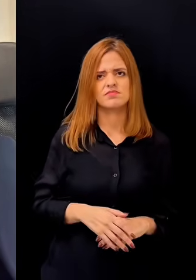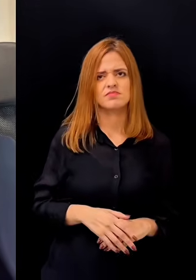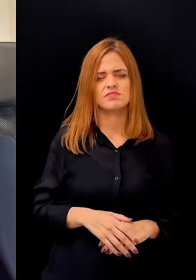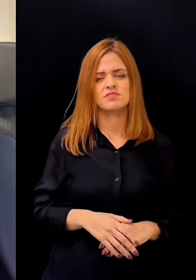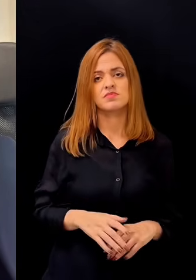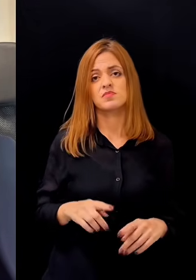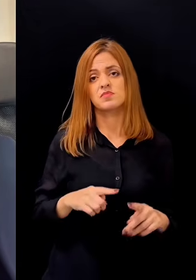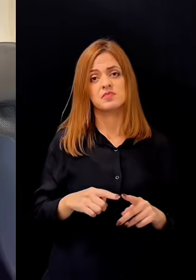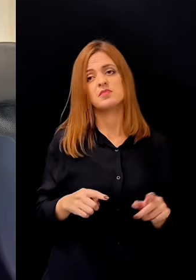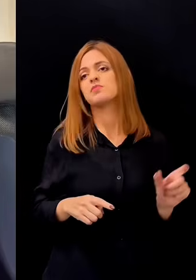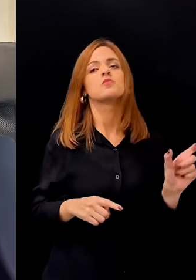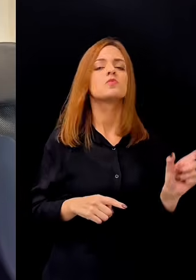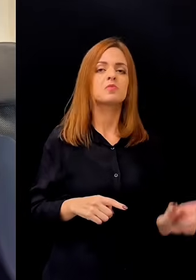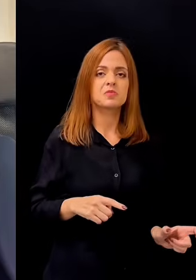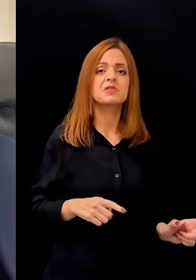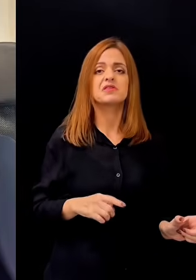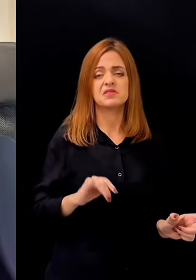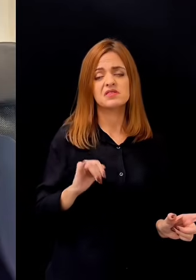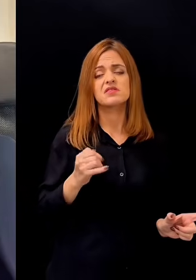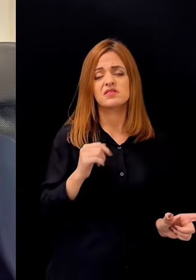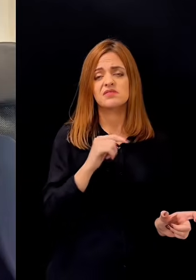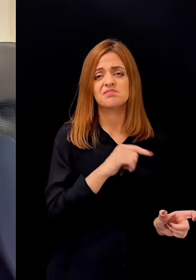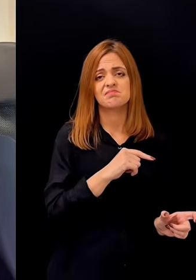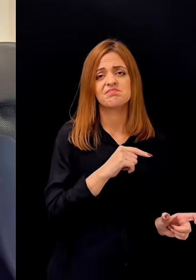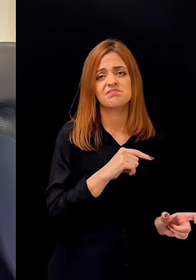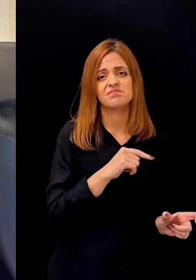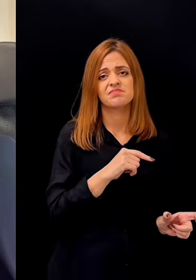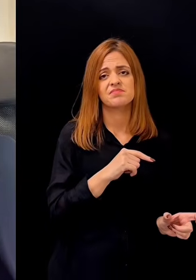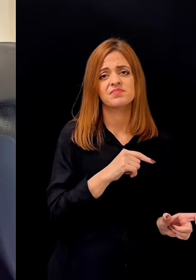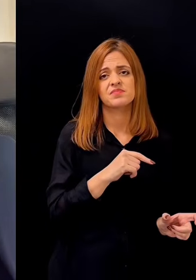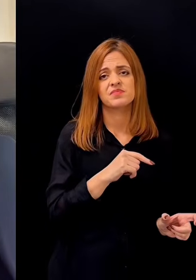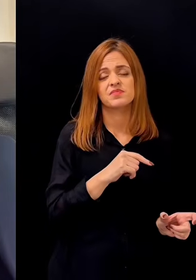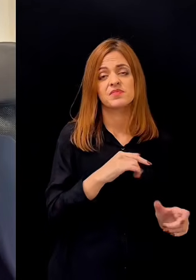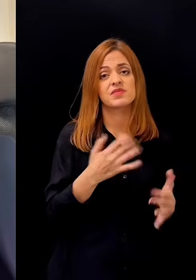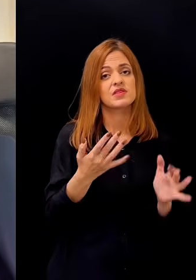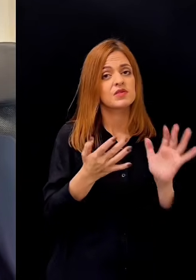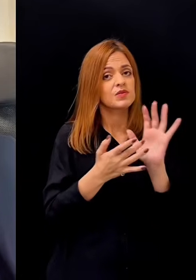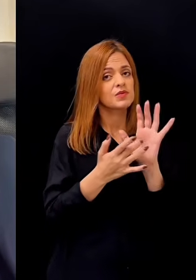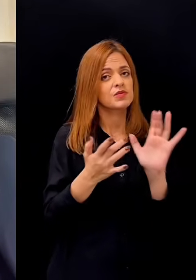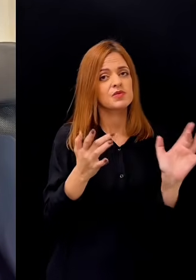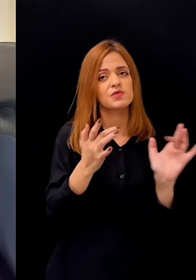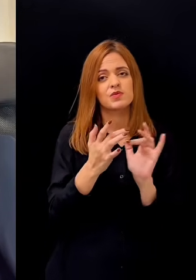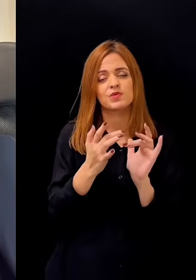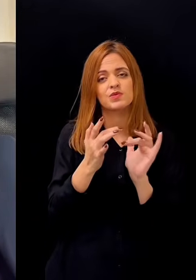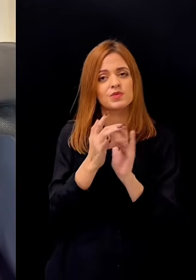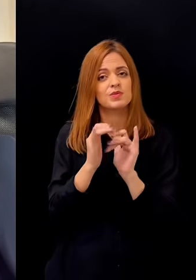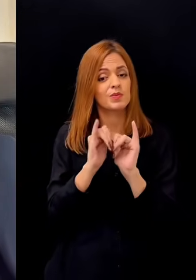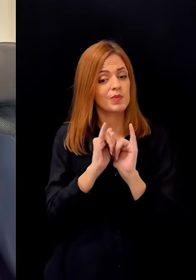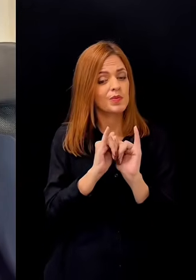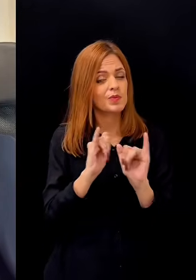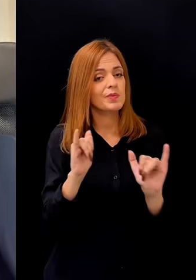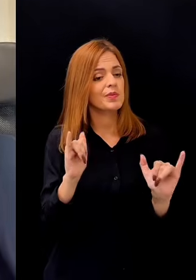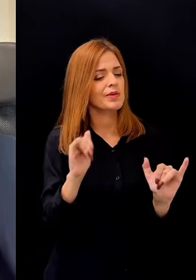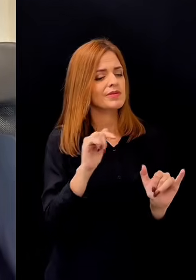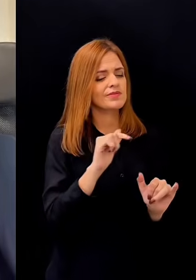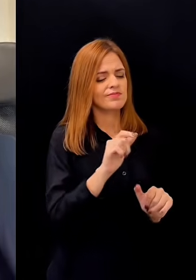mas Nicodemos era um mestre. Então Jesus estava falando algo